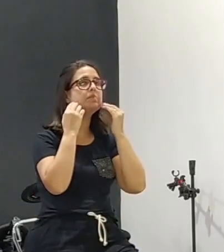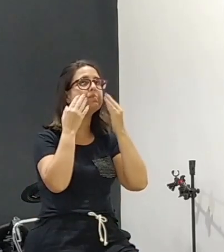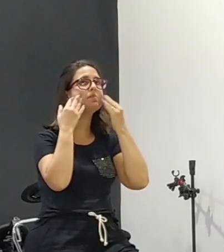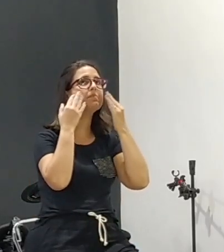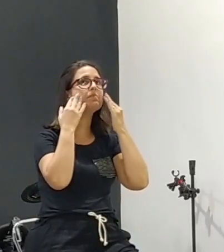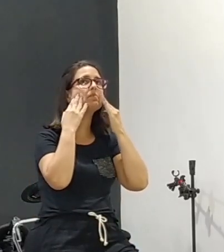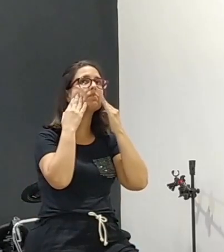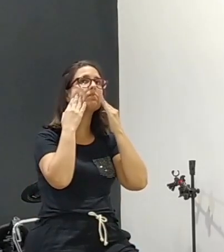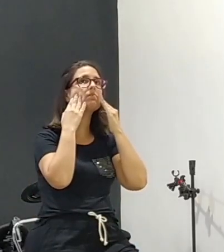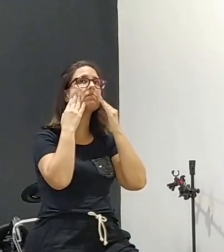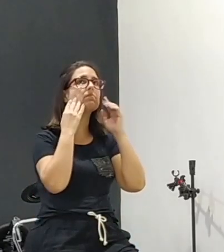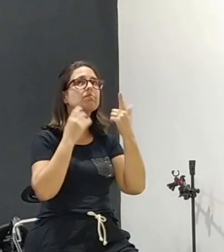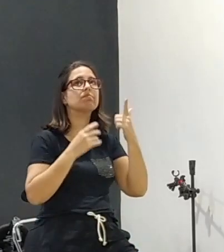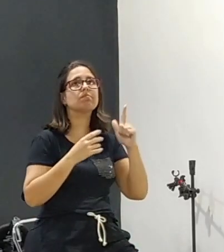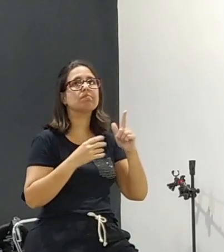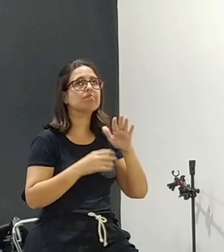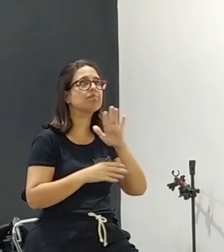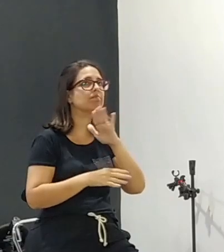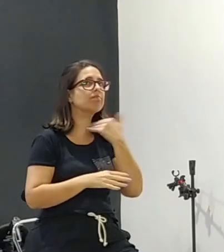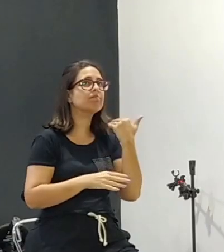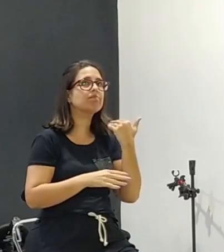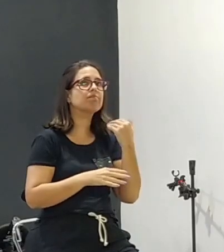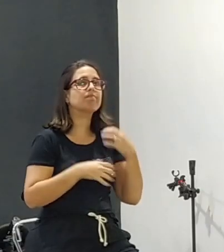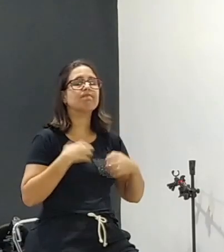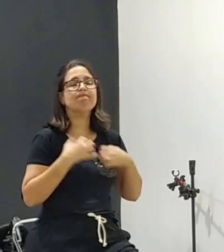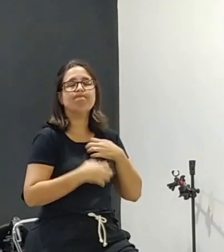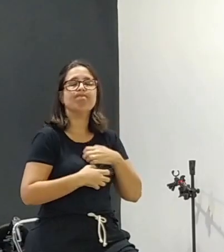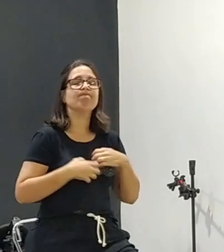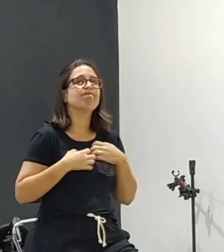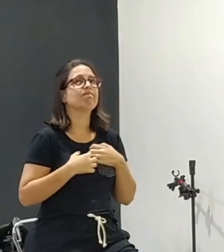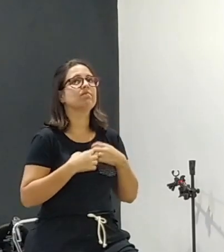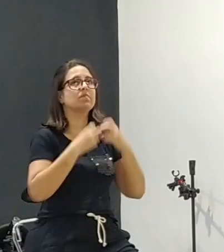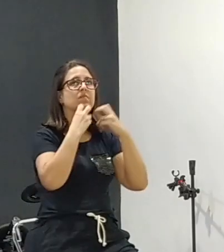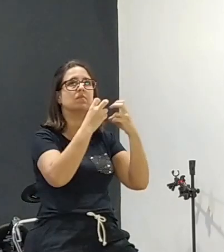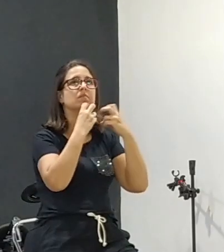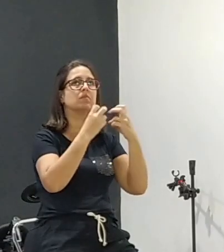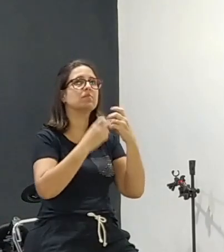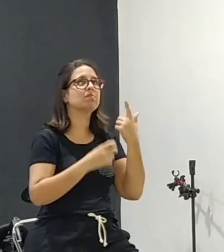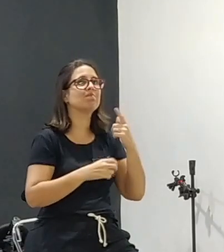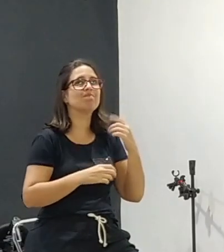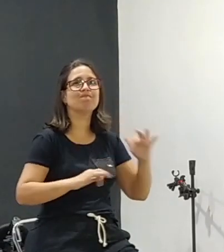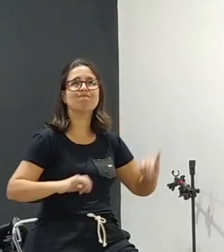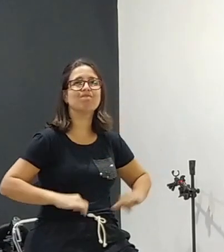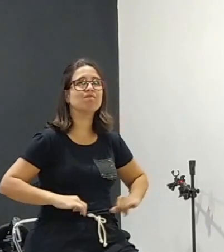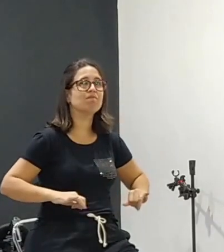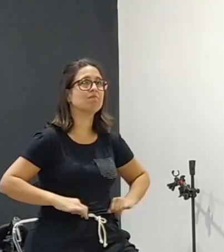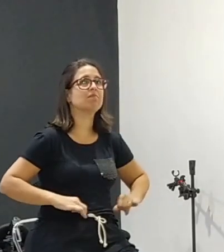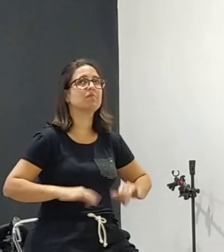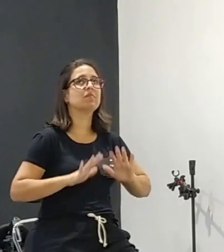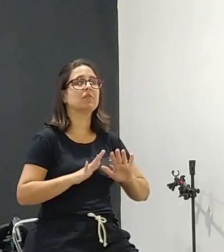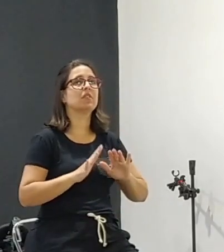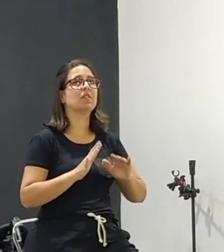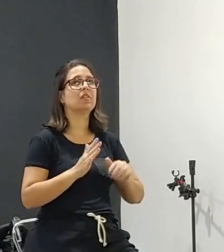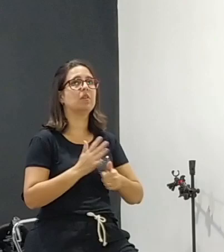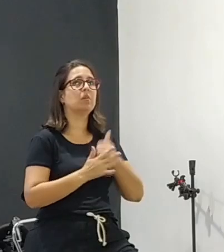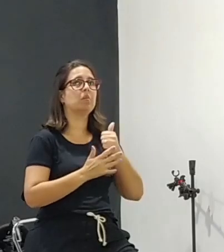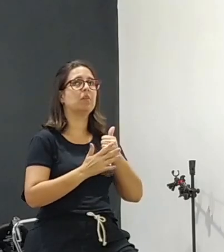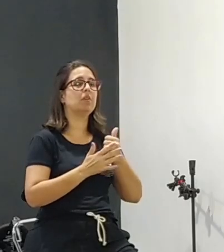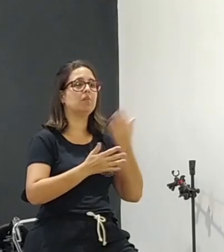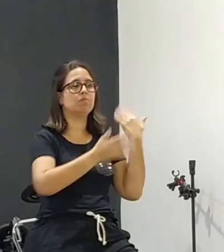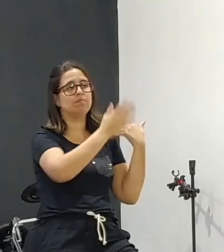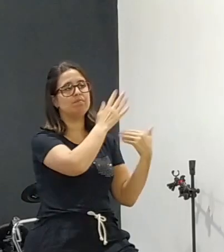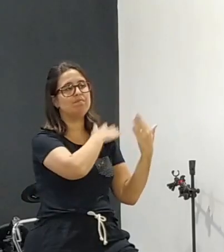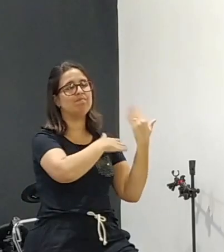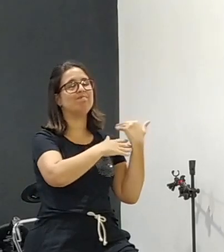lágrima, e não haverá mais morte, nem pranto, nem clamor, nem dor, porque já as primeiras coisas